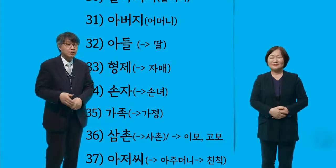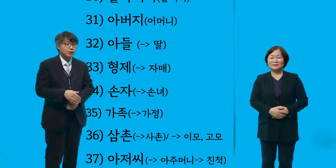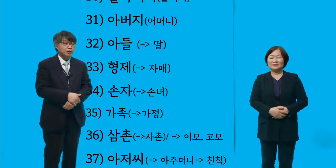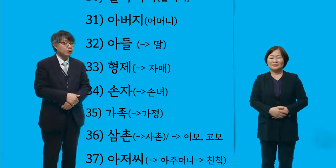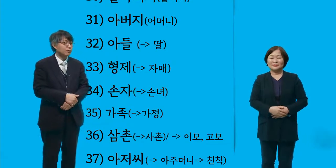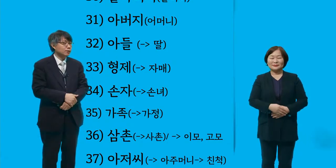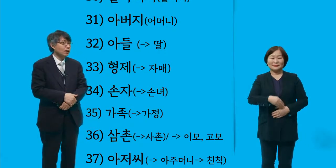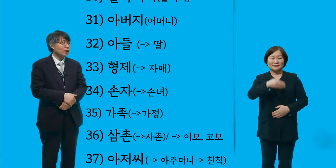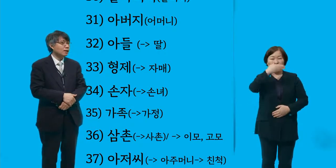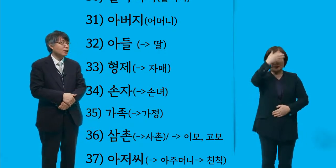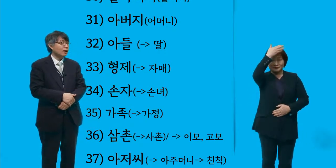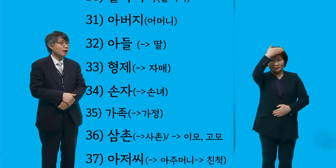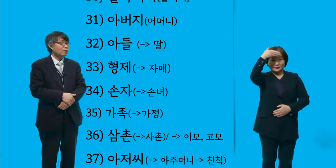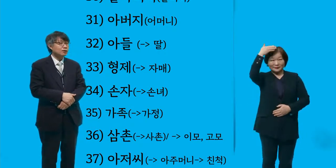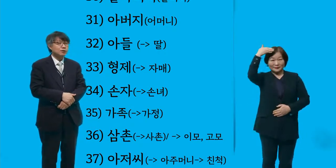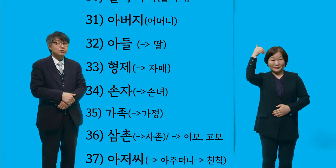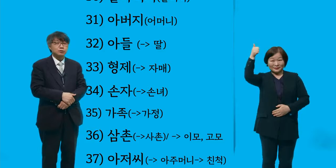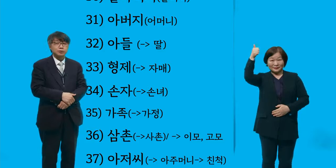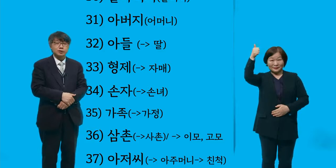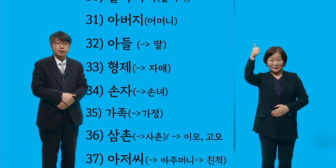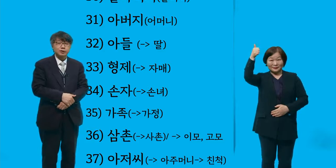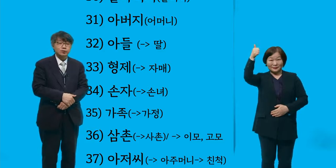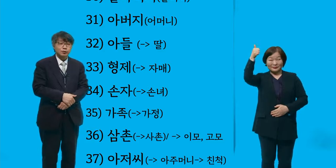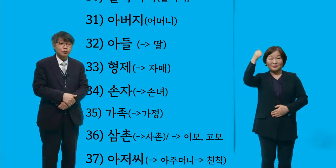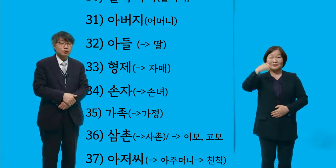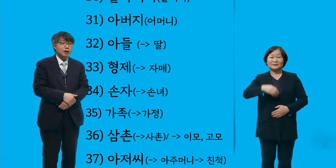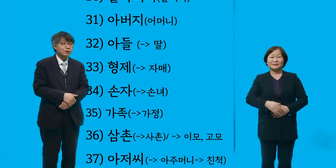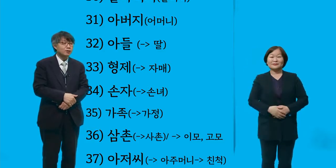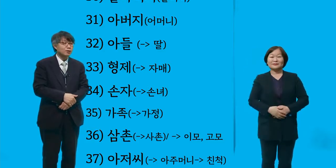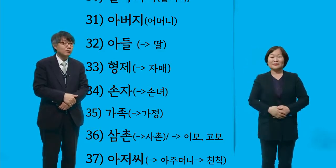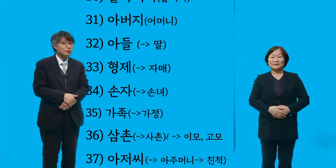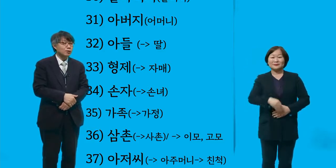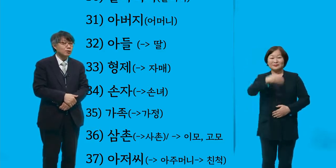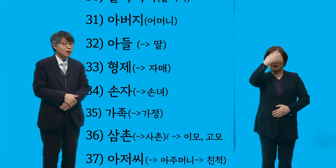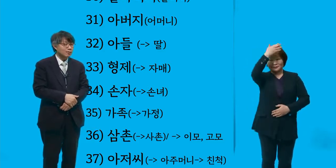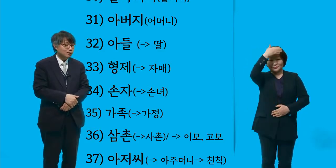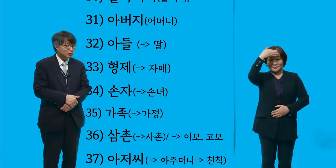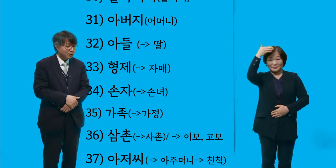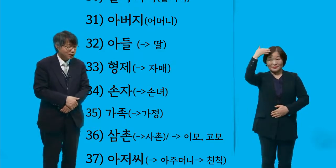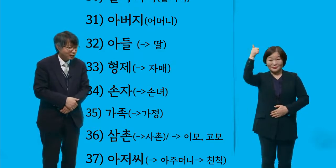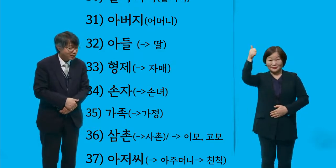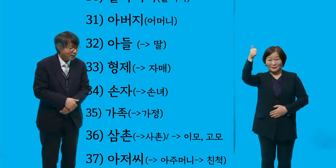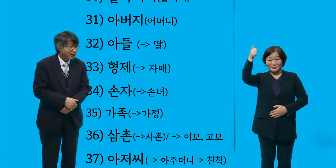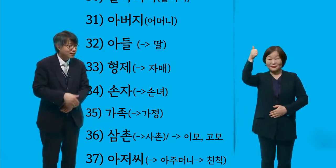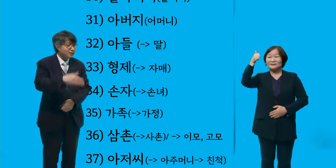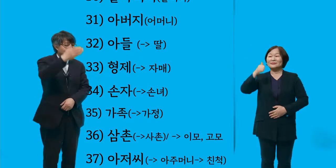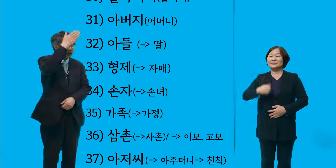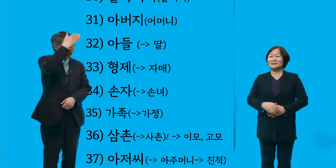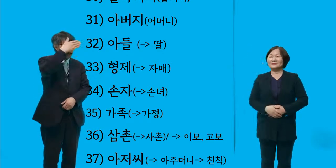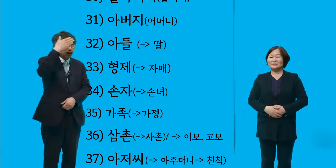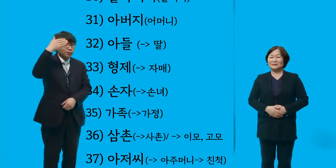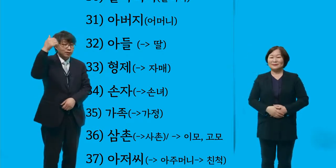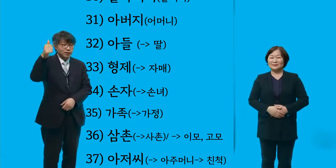할아버지 배웠습니다. 할아버지는 주름이 있죠. 요즘 할아버지들은 주름이 없는 할아버지들도 있긴 하지만